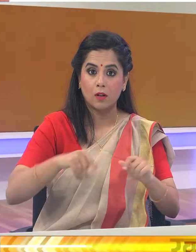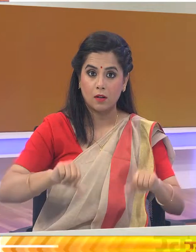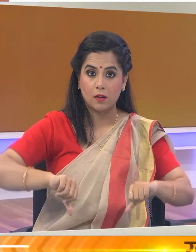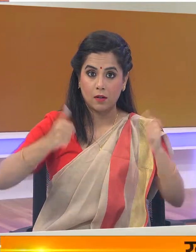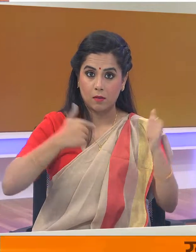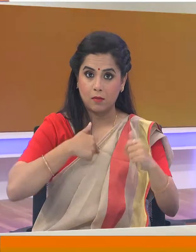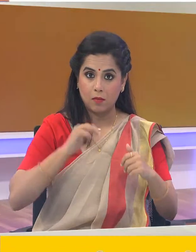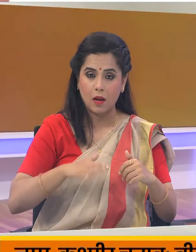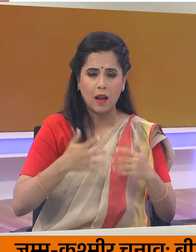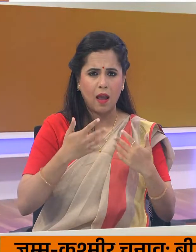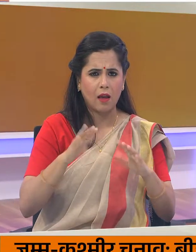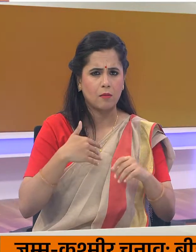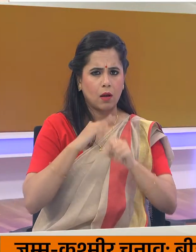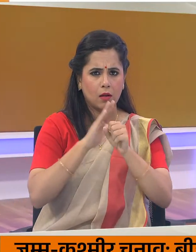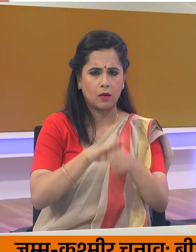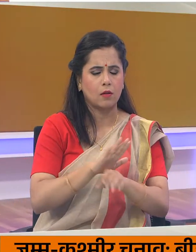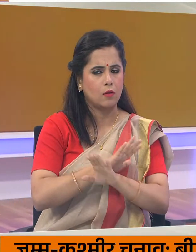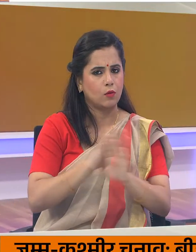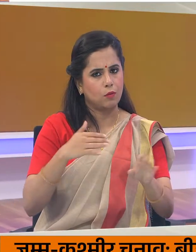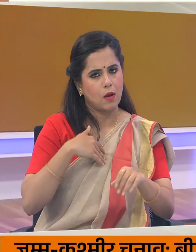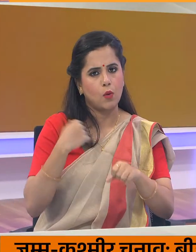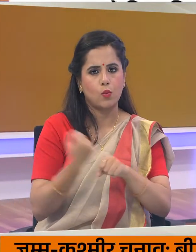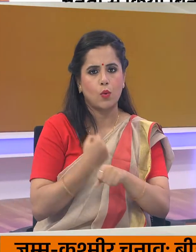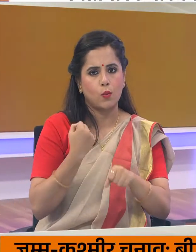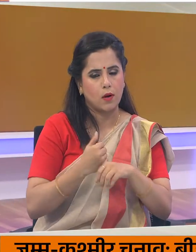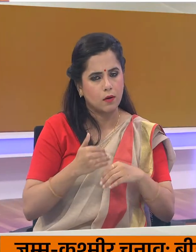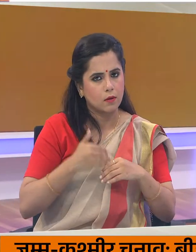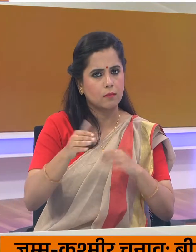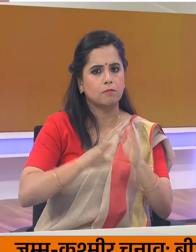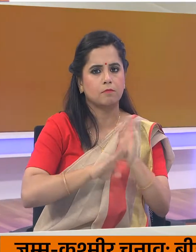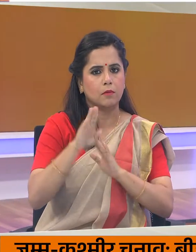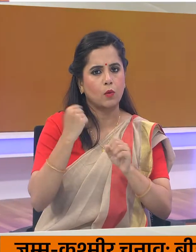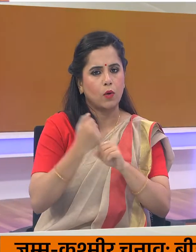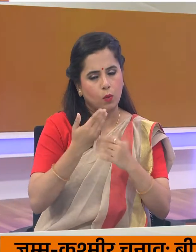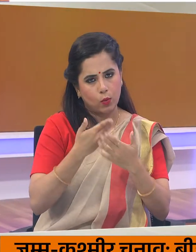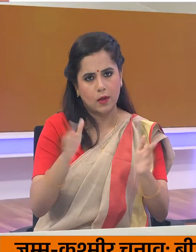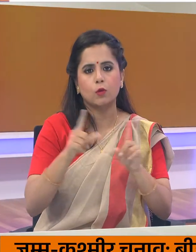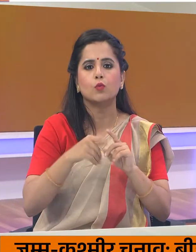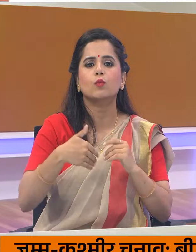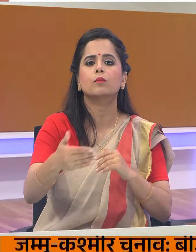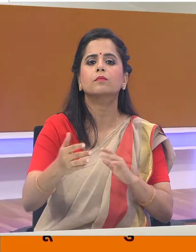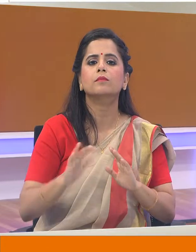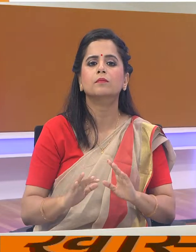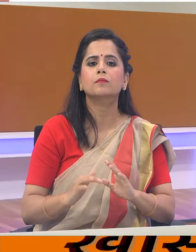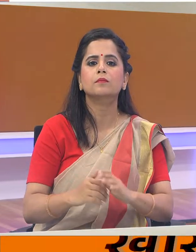पर बिना किसी भेदभाव के विकास कार्य किए जाएंगे।